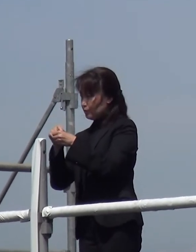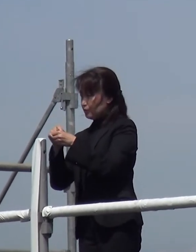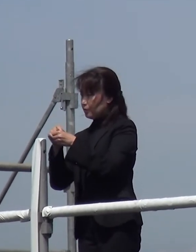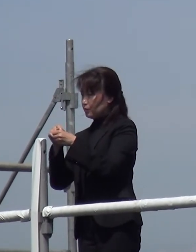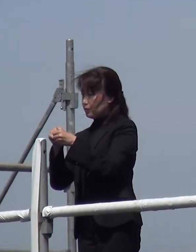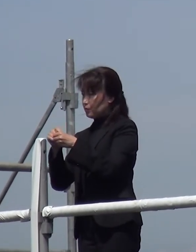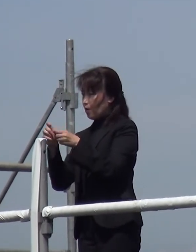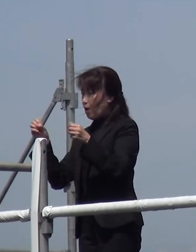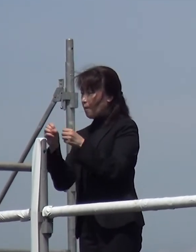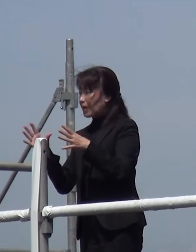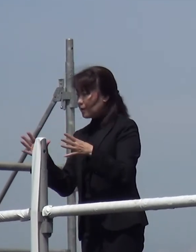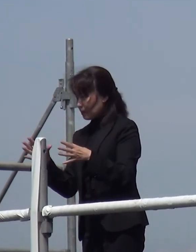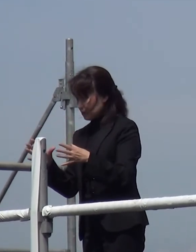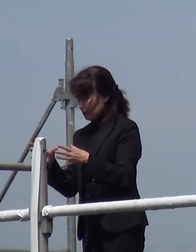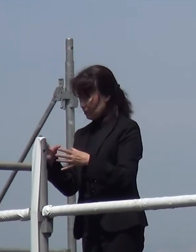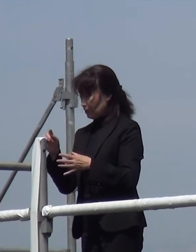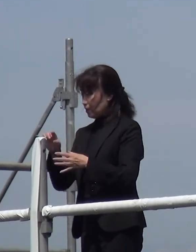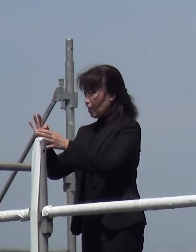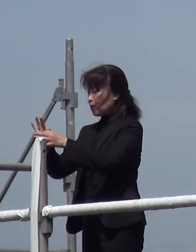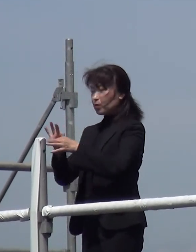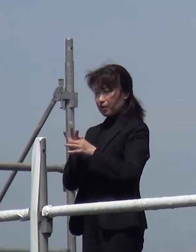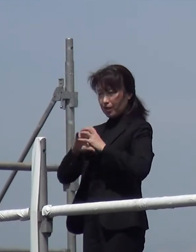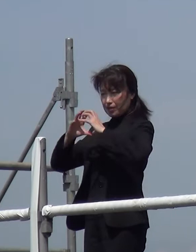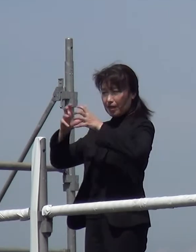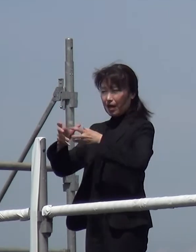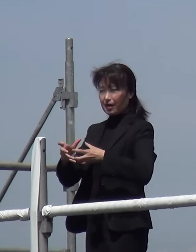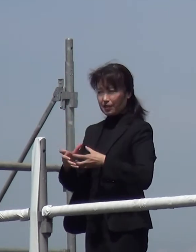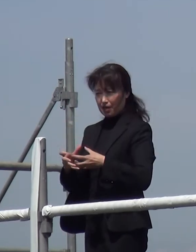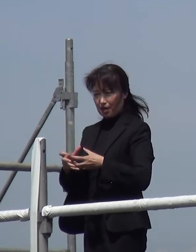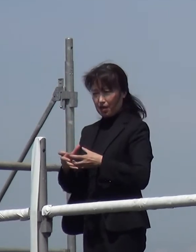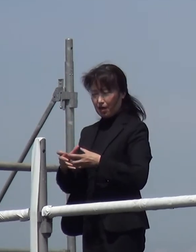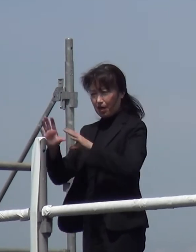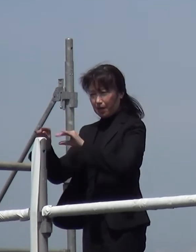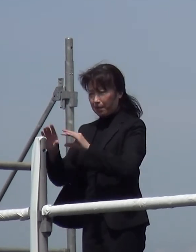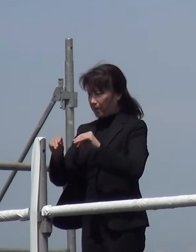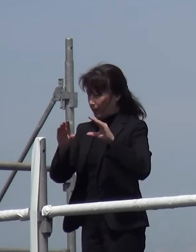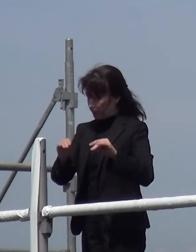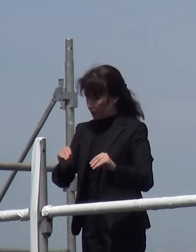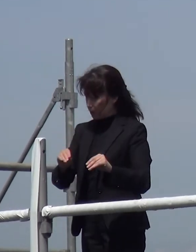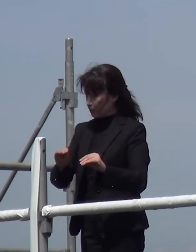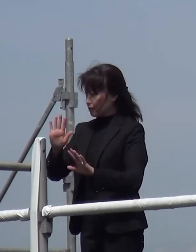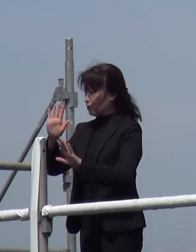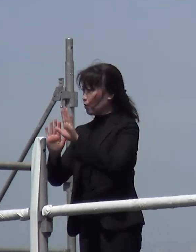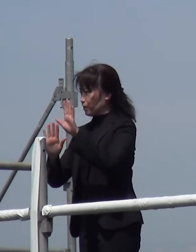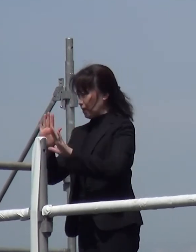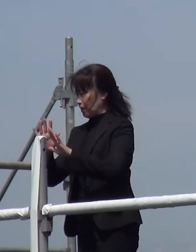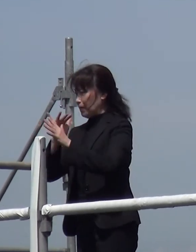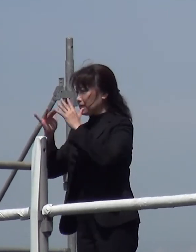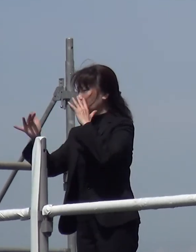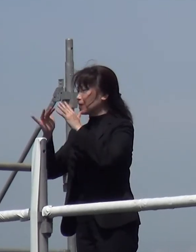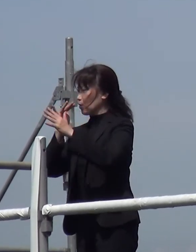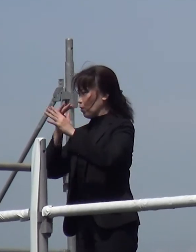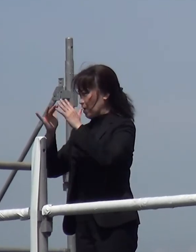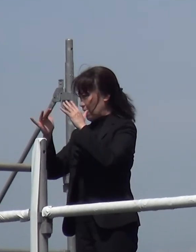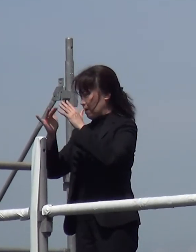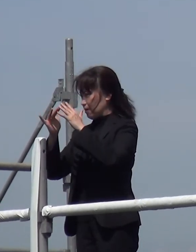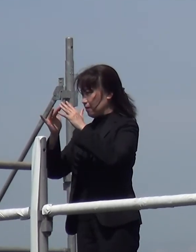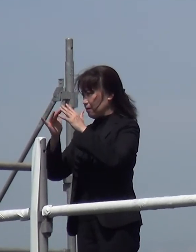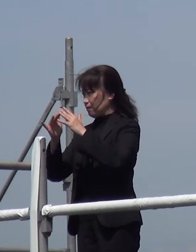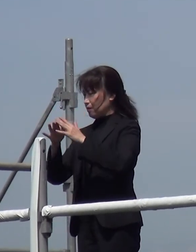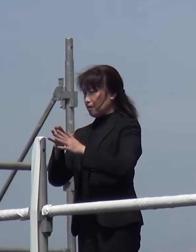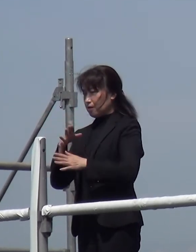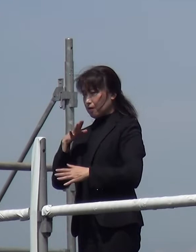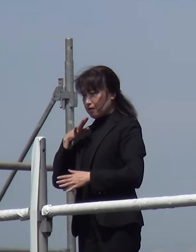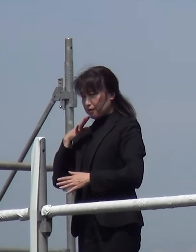核爆発によって世界が滅びてしまうような戦争が実